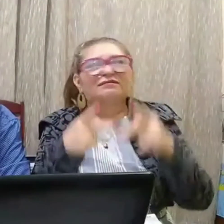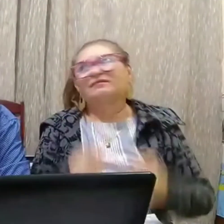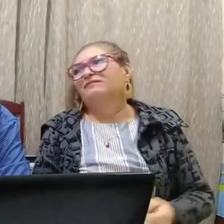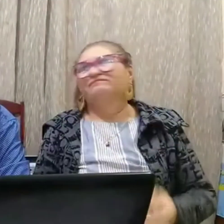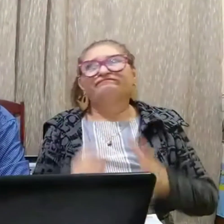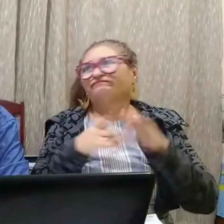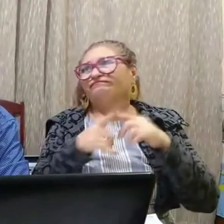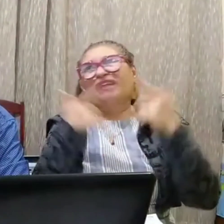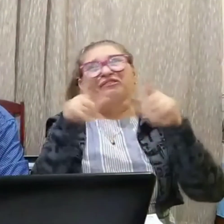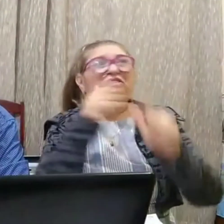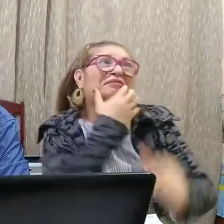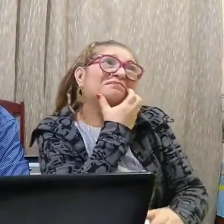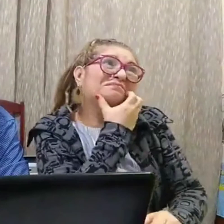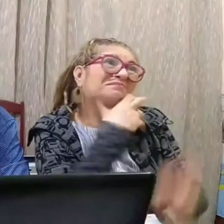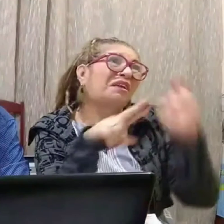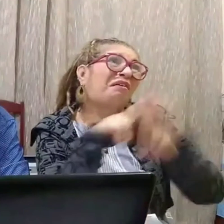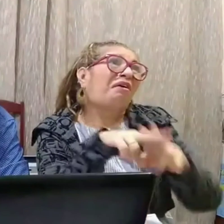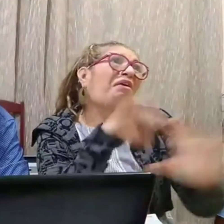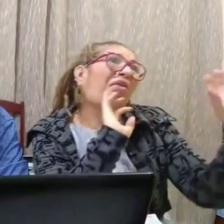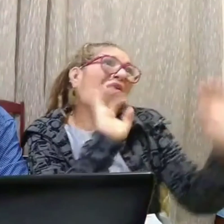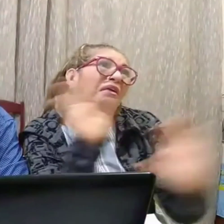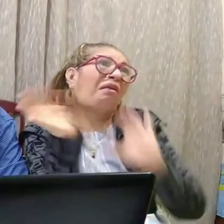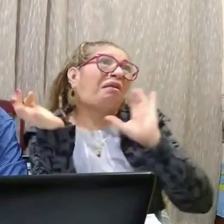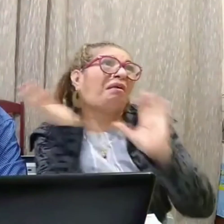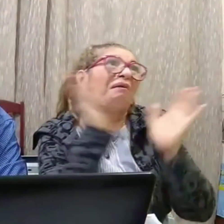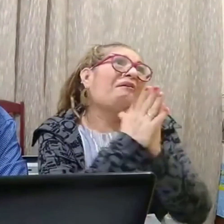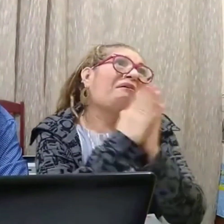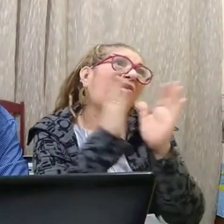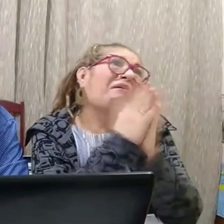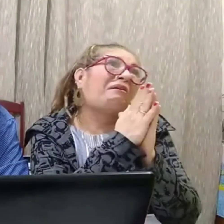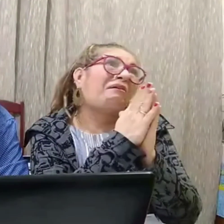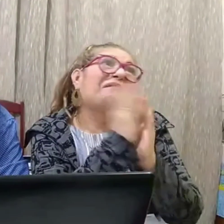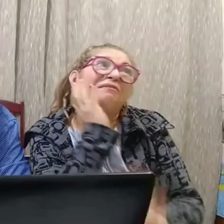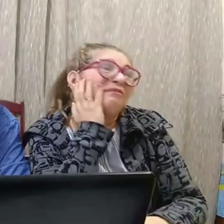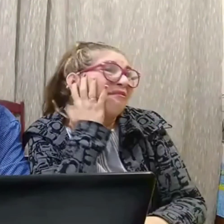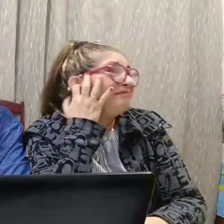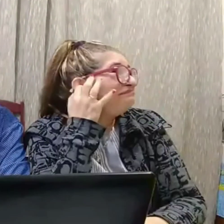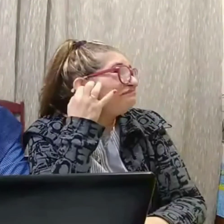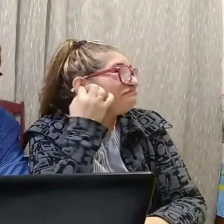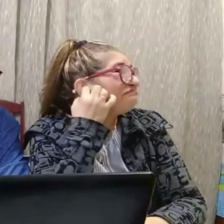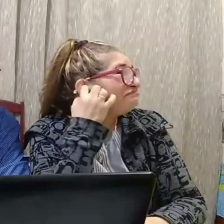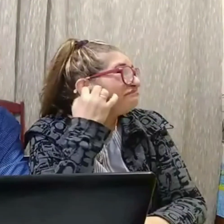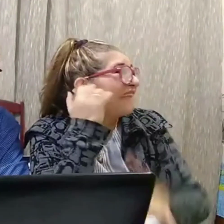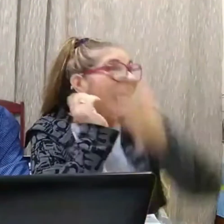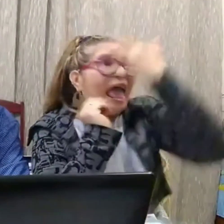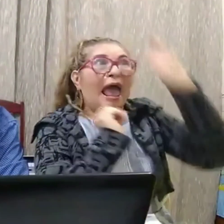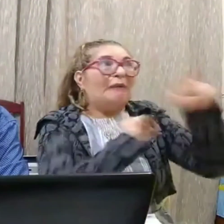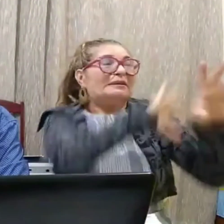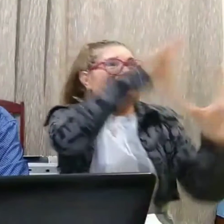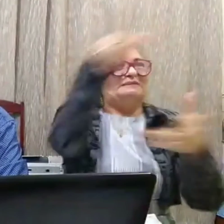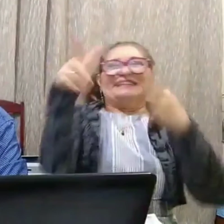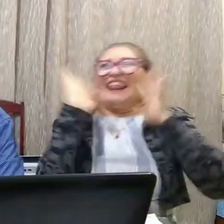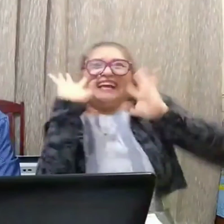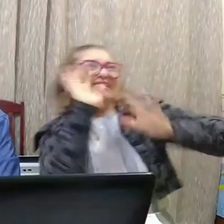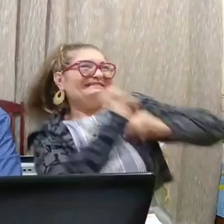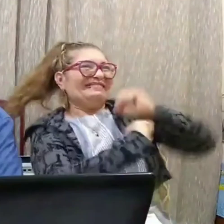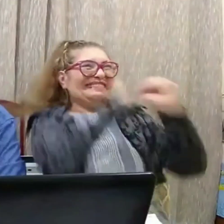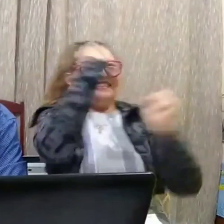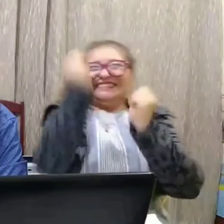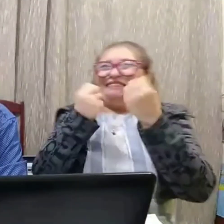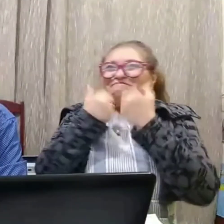chato, a gente só canta, ora, vem para a igreja, não faz mais nada. O pessoal do mundo é que é legal, é que se